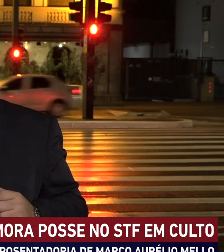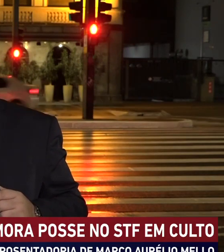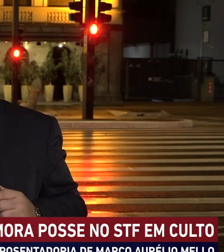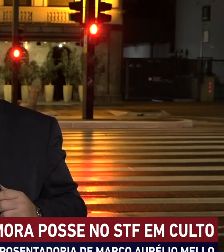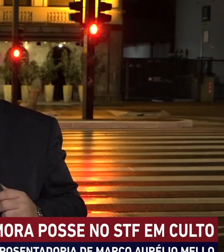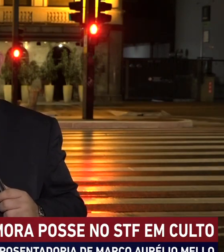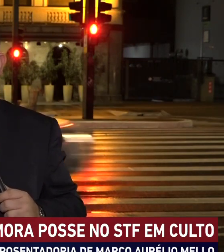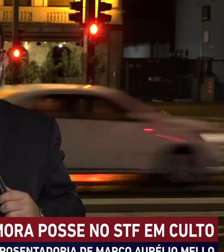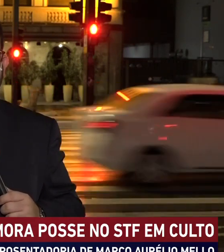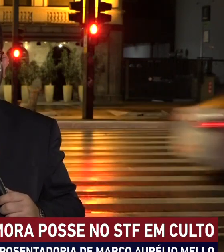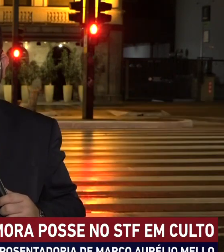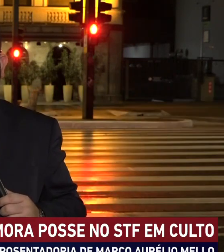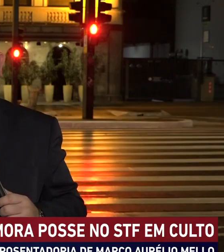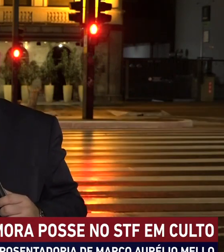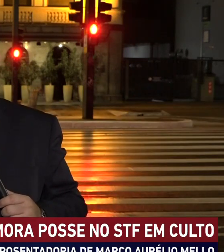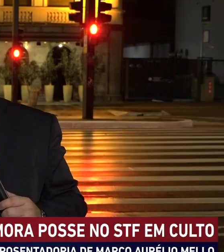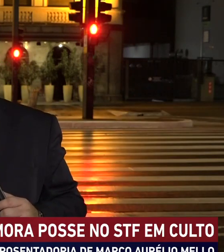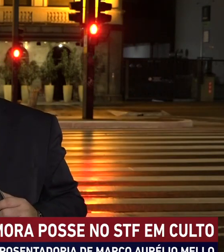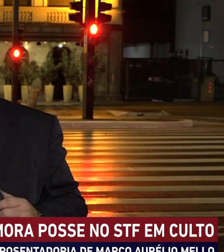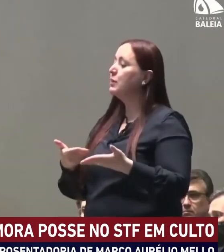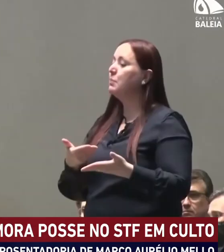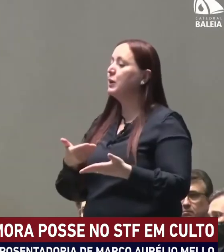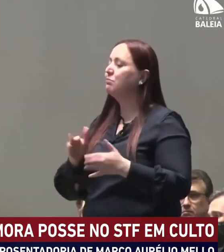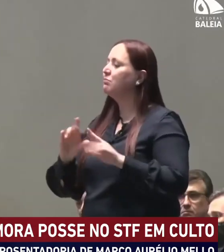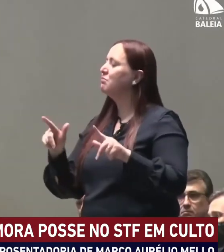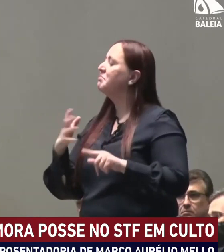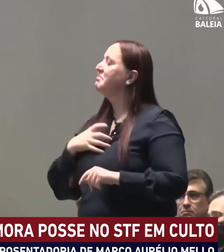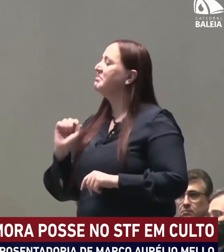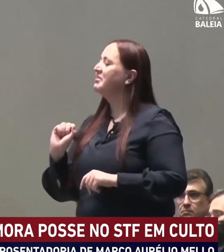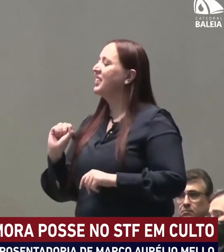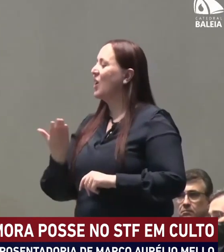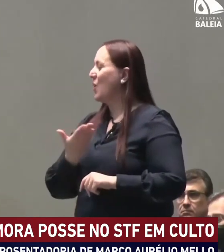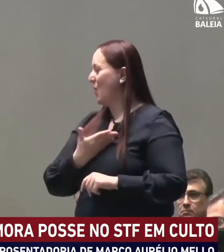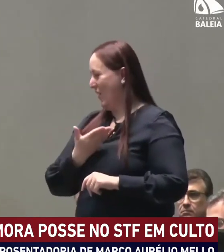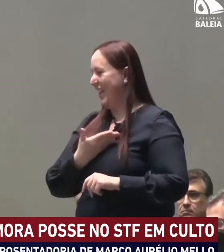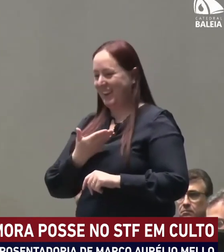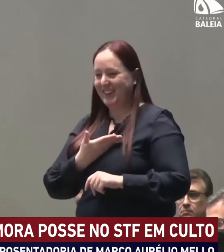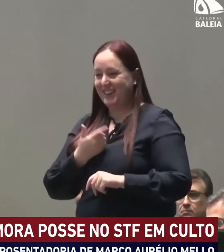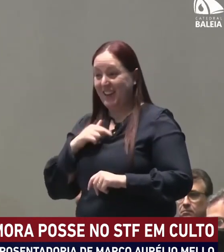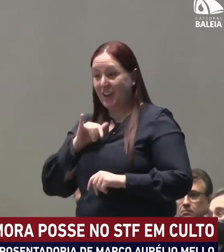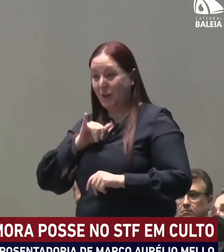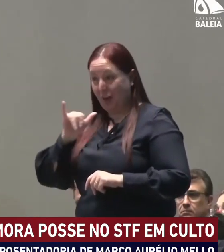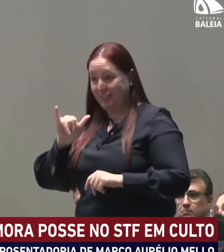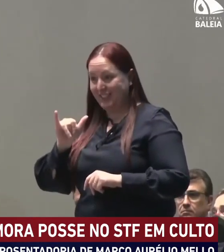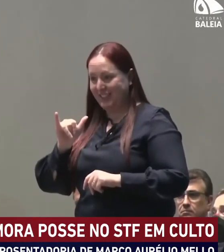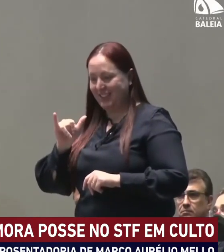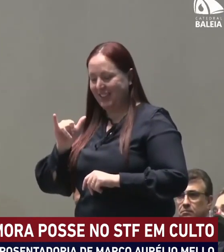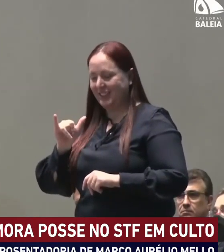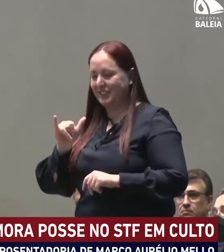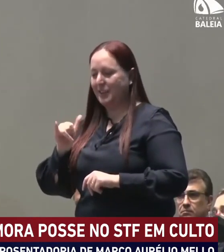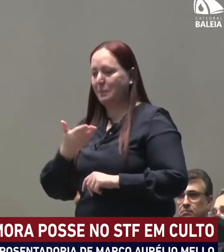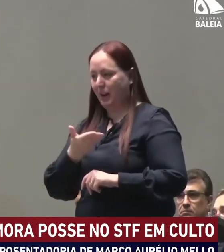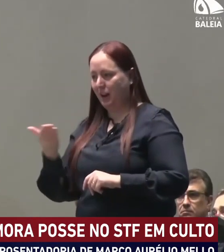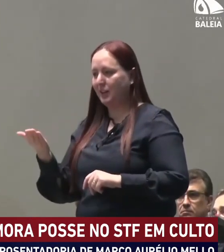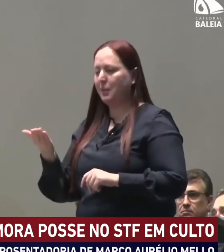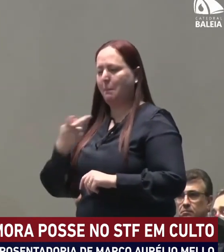colega ter como característica ser religioso. E disse a ele, meus caros fiéis, meus